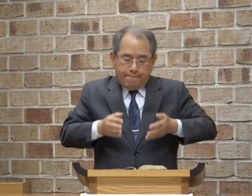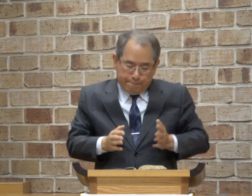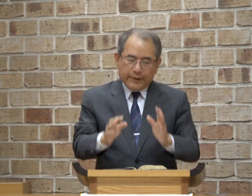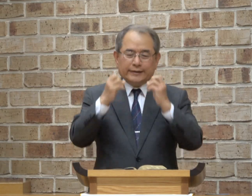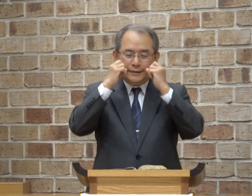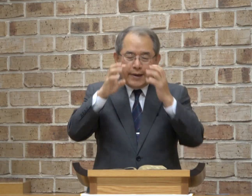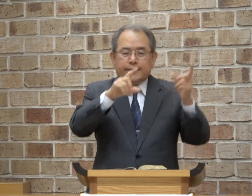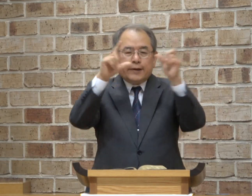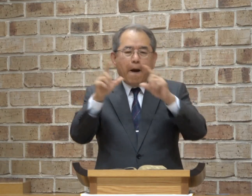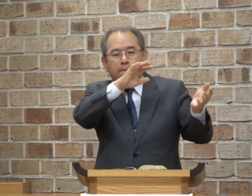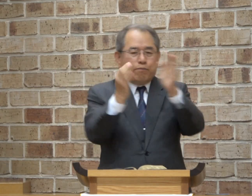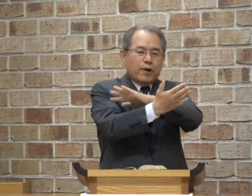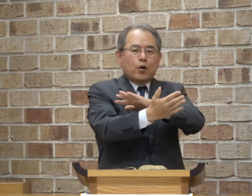그러셔서